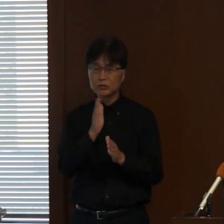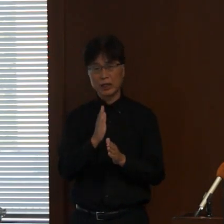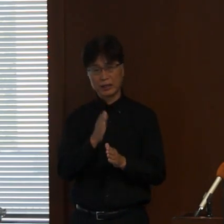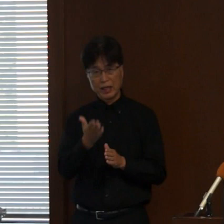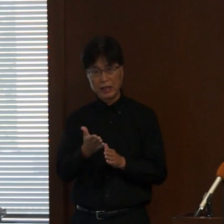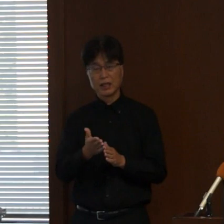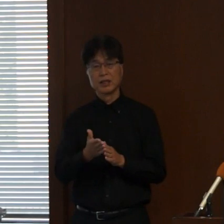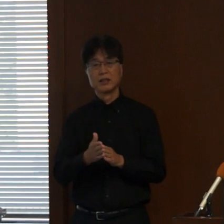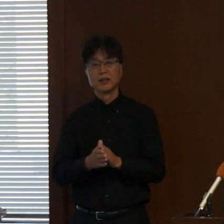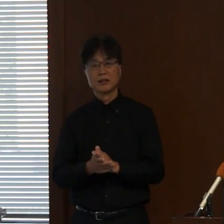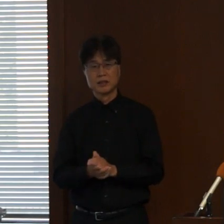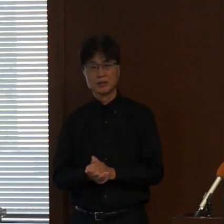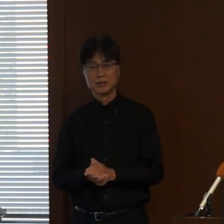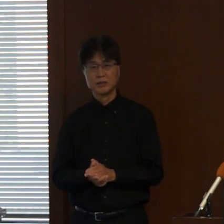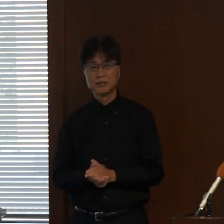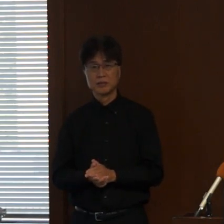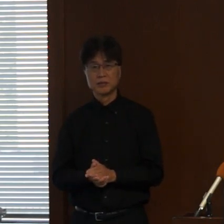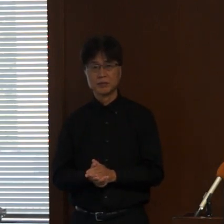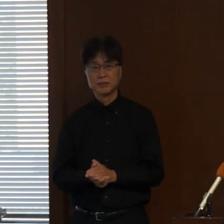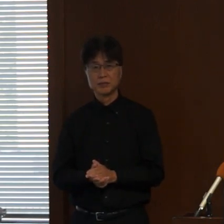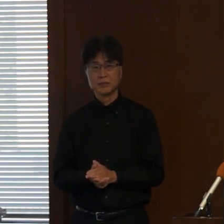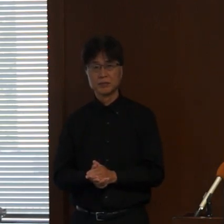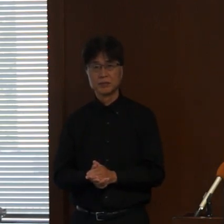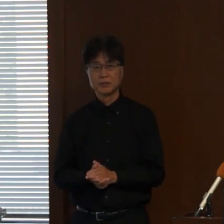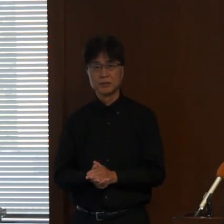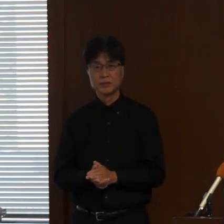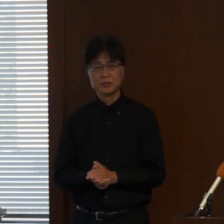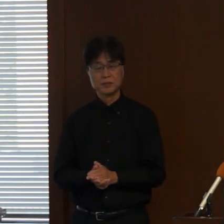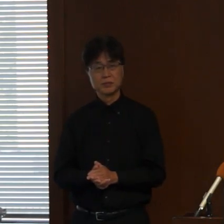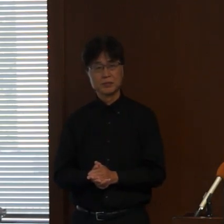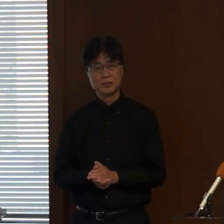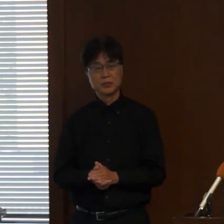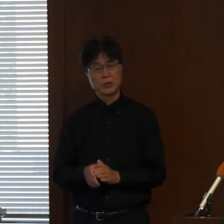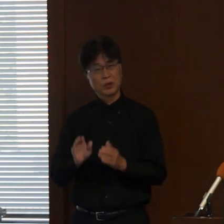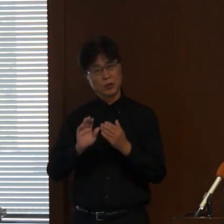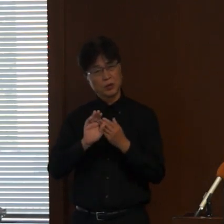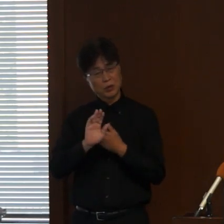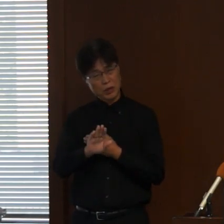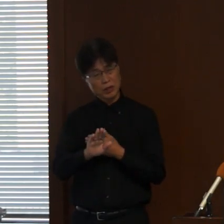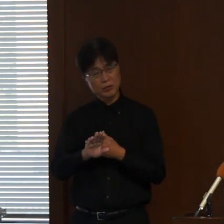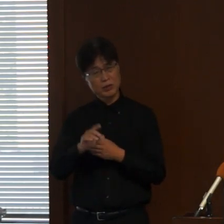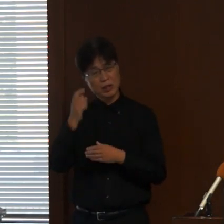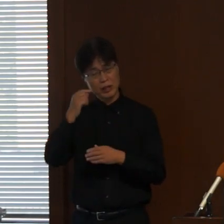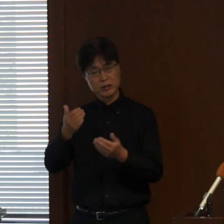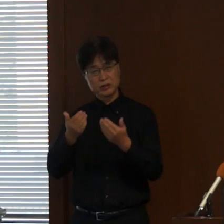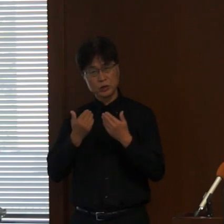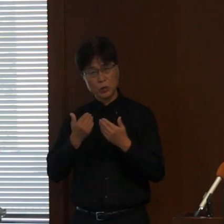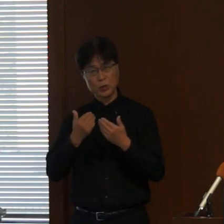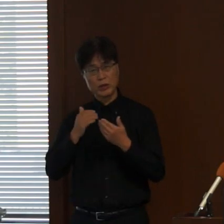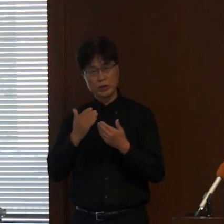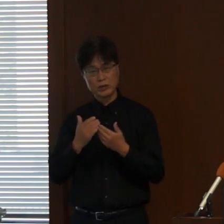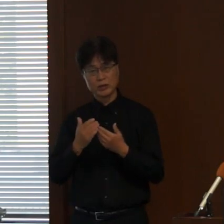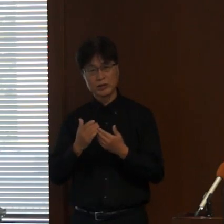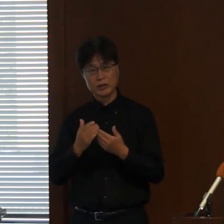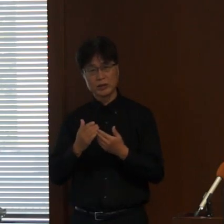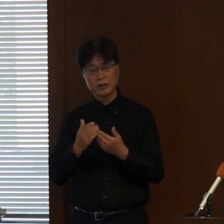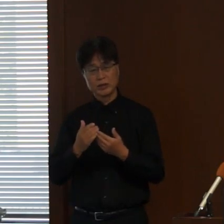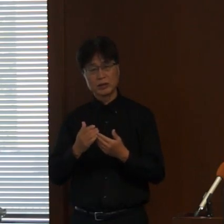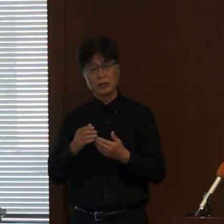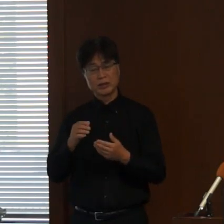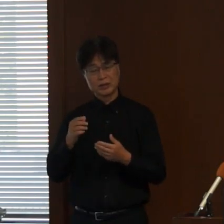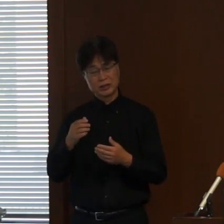わけですからね、最優先の時は。ということなので、これからの検討ですけれども、十分な警戒